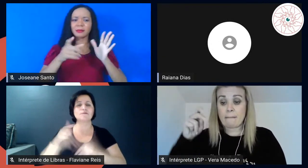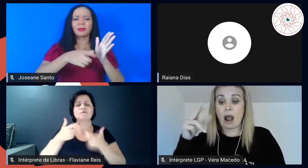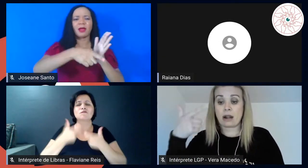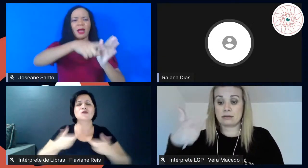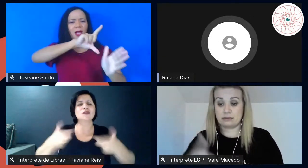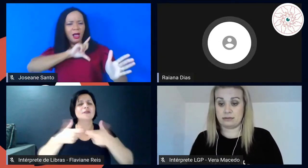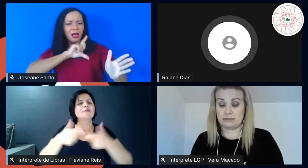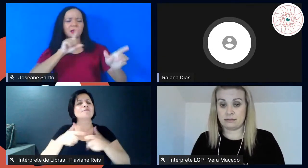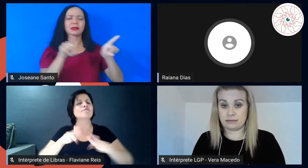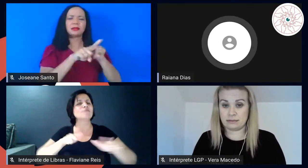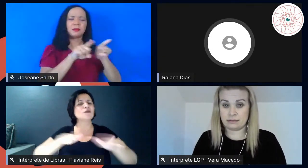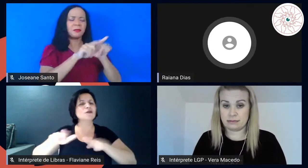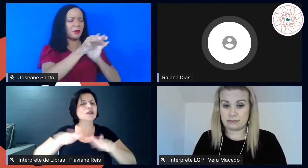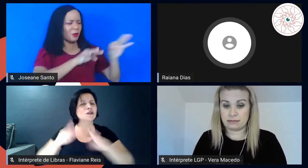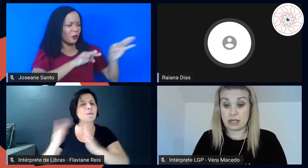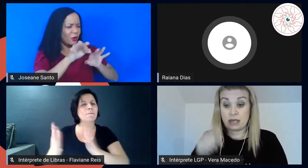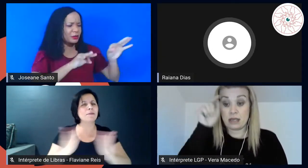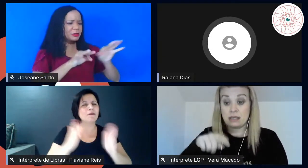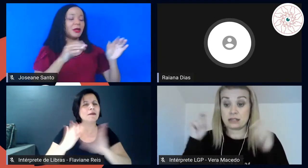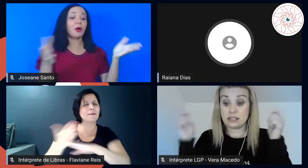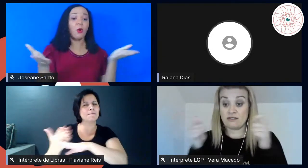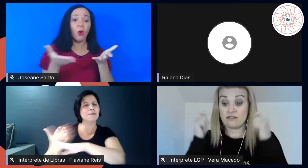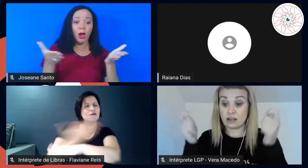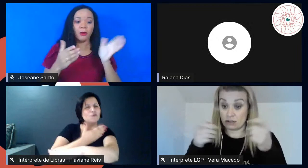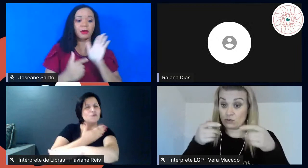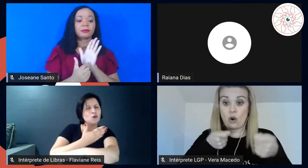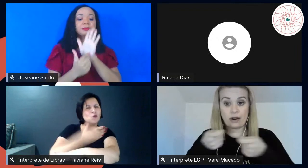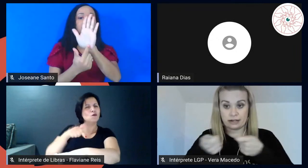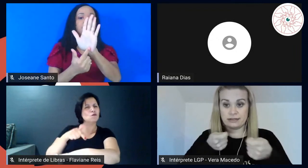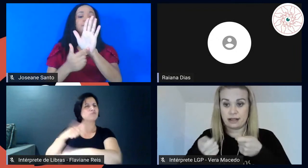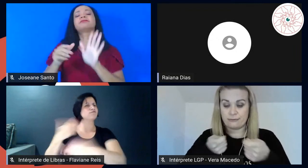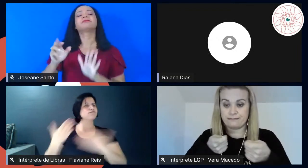Art. Este evento ele foi organizado